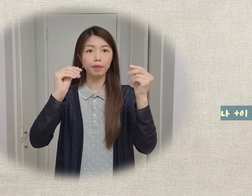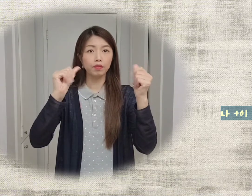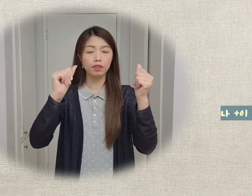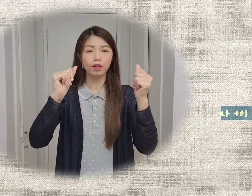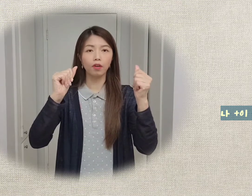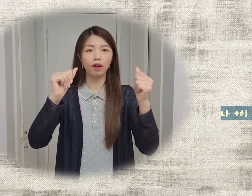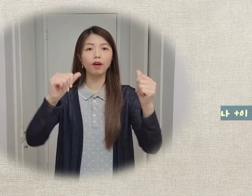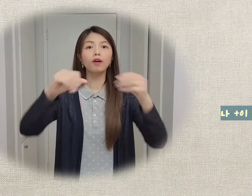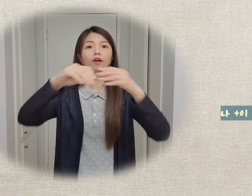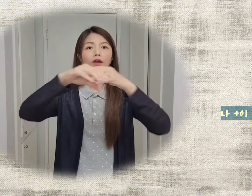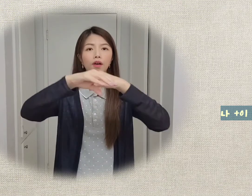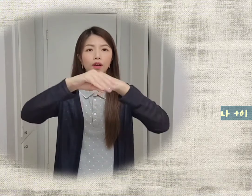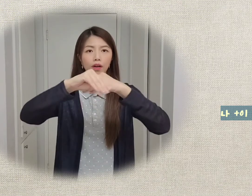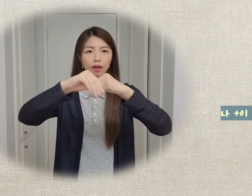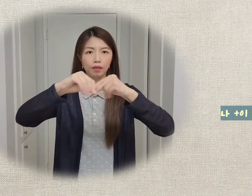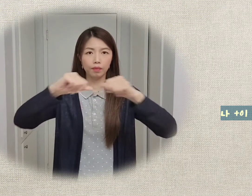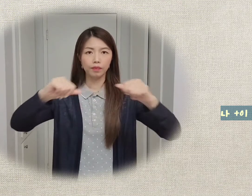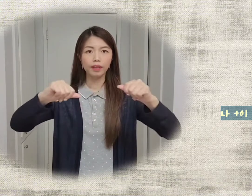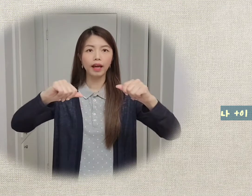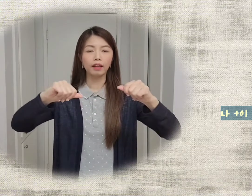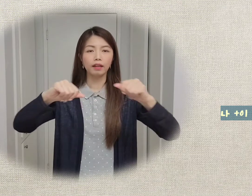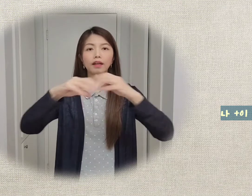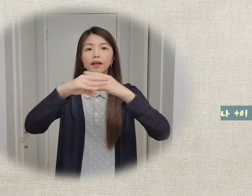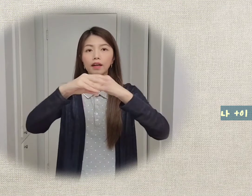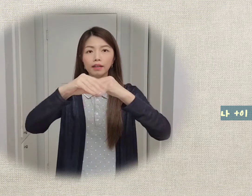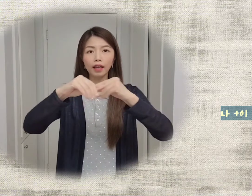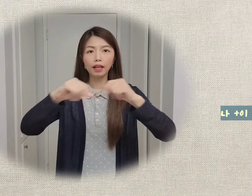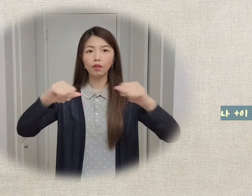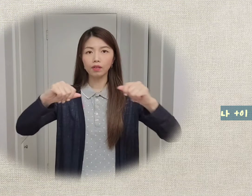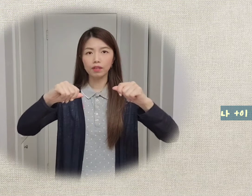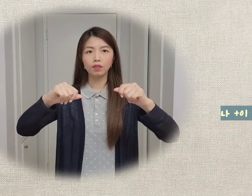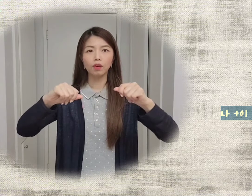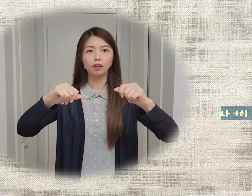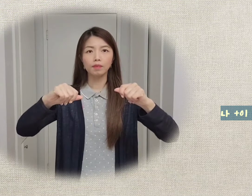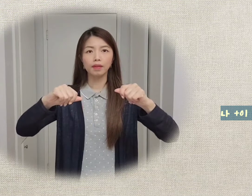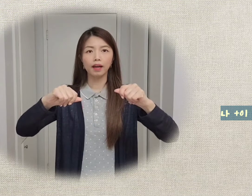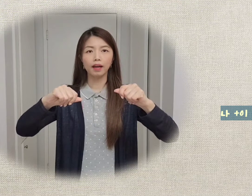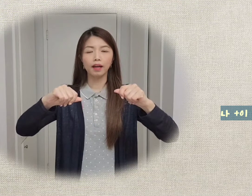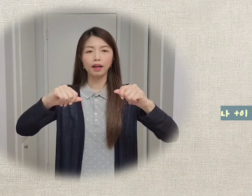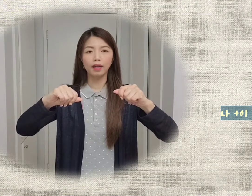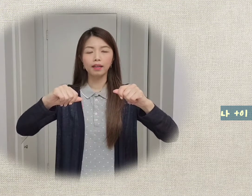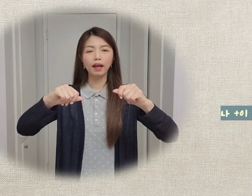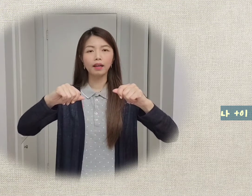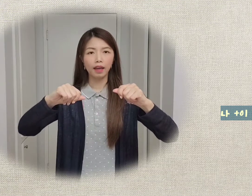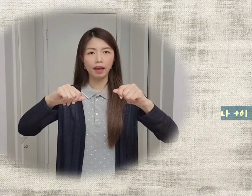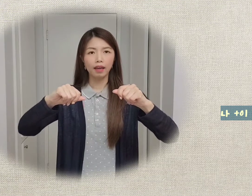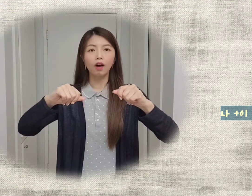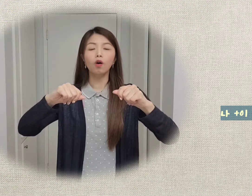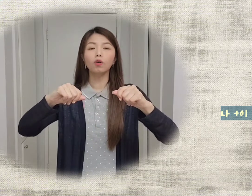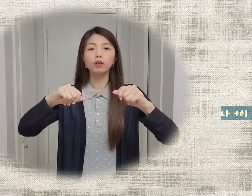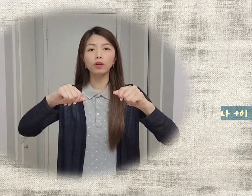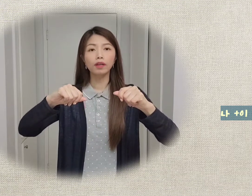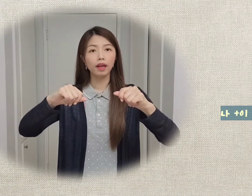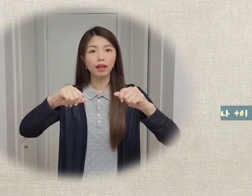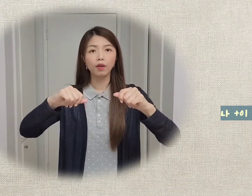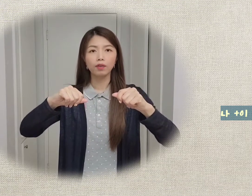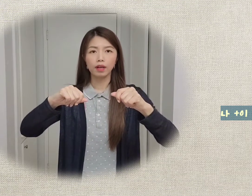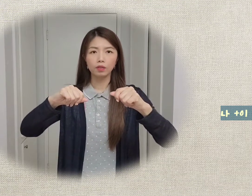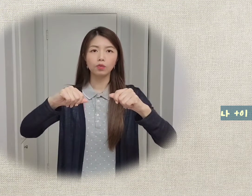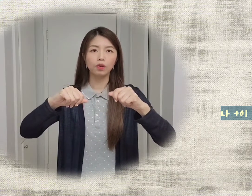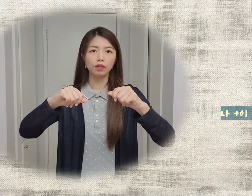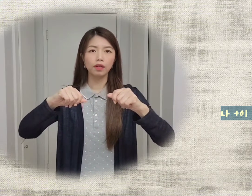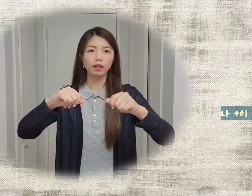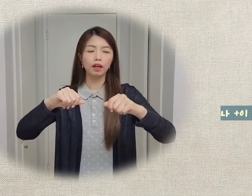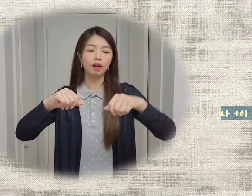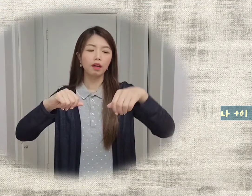이렇게 비벼주시는 거예요. 땅. 땅이라고 하는 뜻의 수어가 됩니다. 땅에. 어디에라고 하는